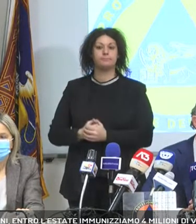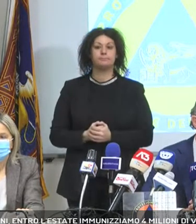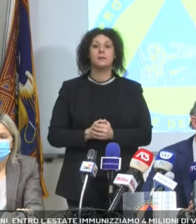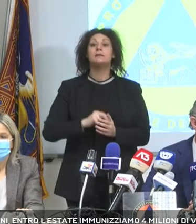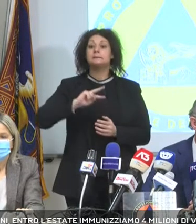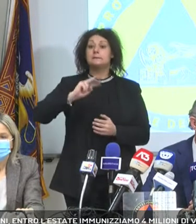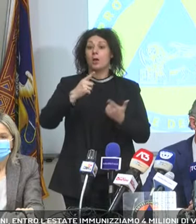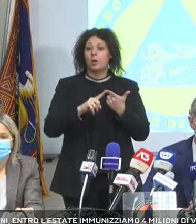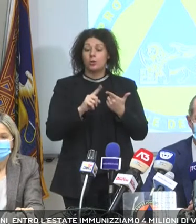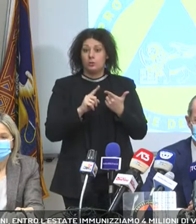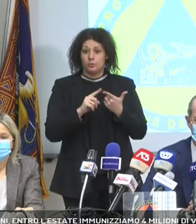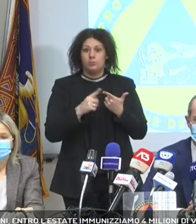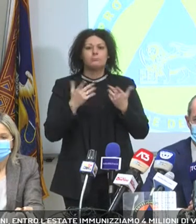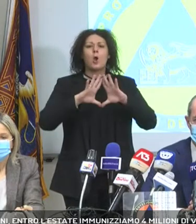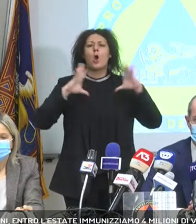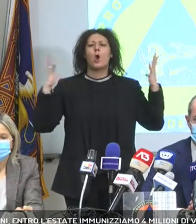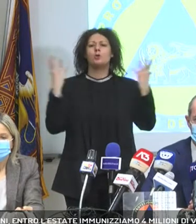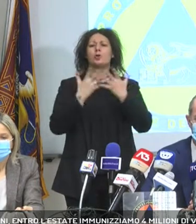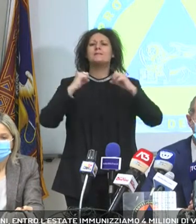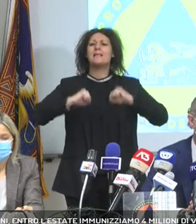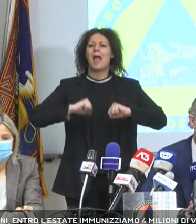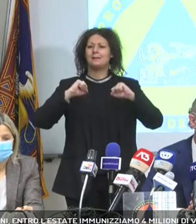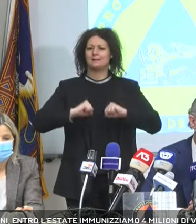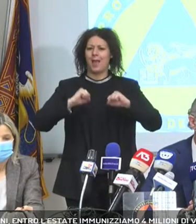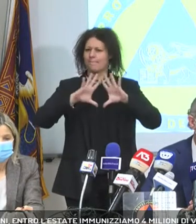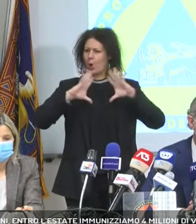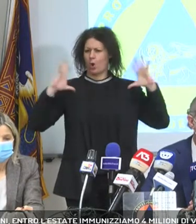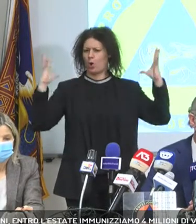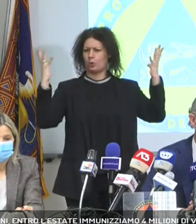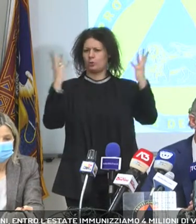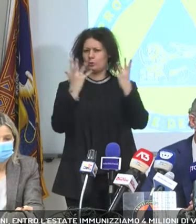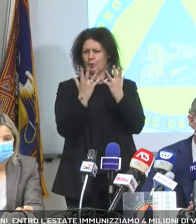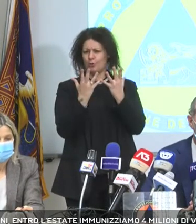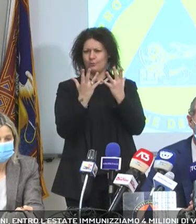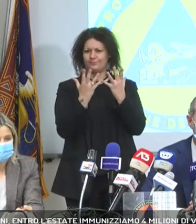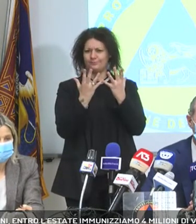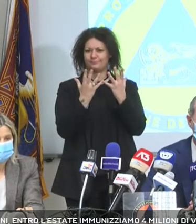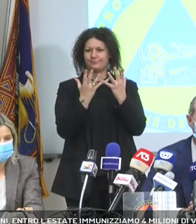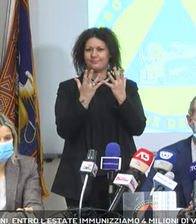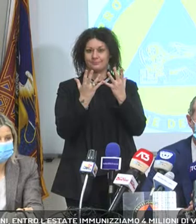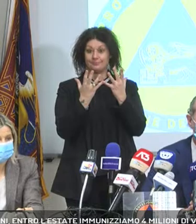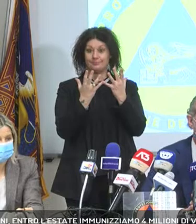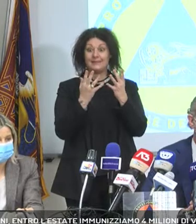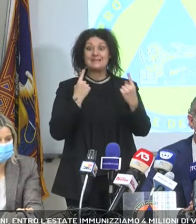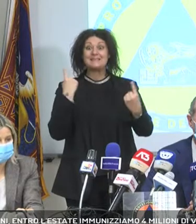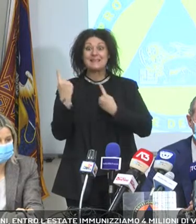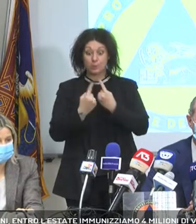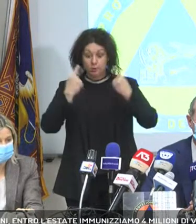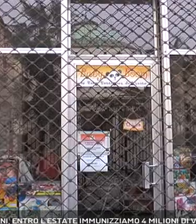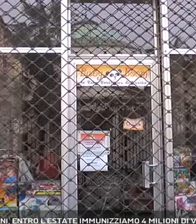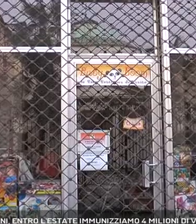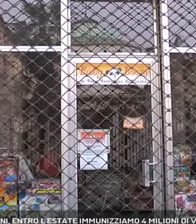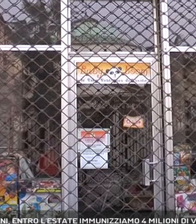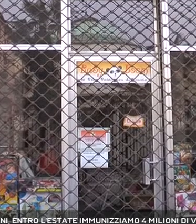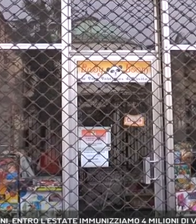vada in crash che non vada in allo schianto davanti a una situazione incontrollata